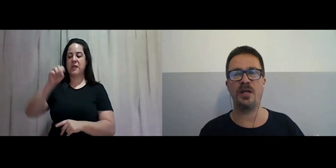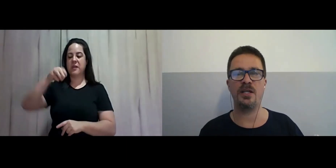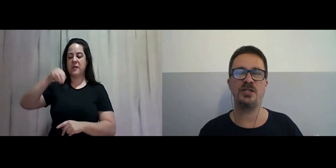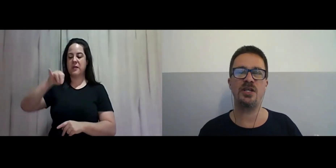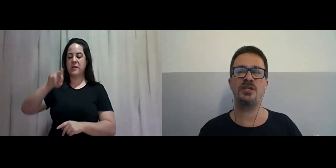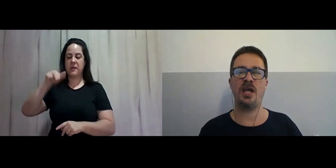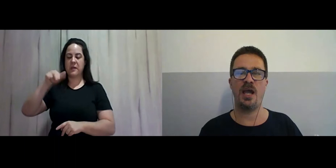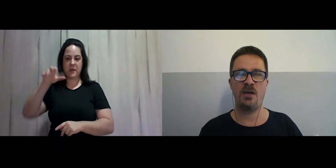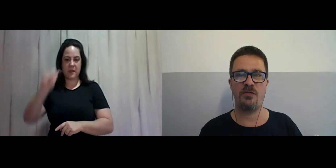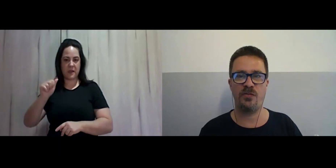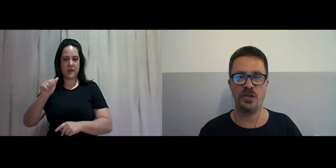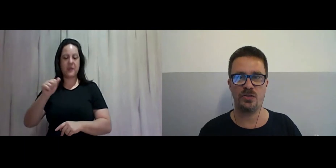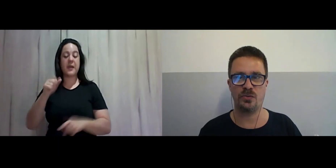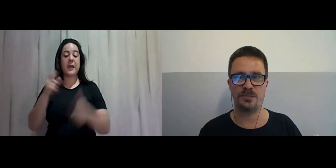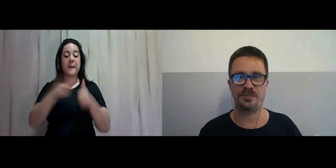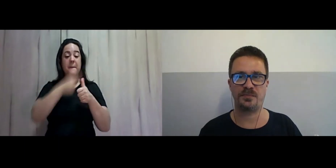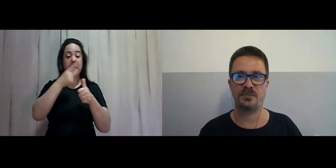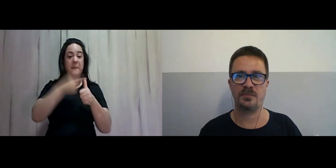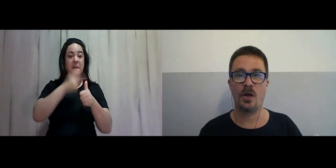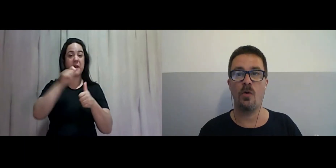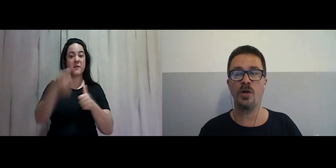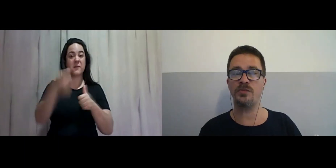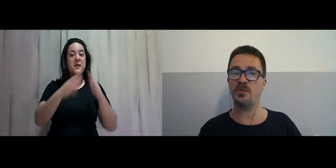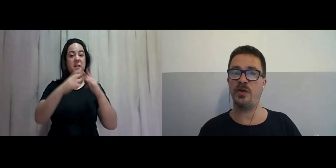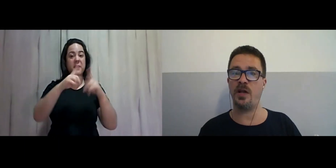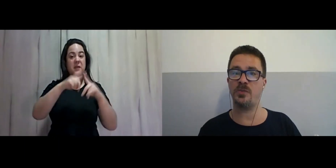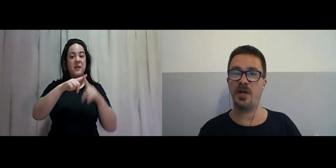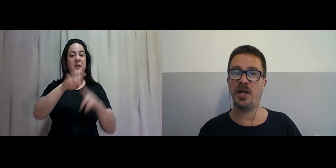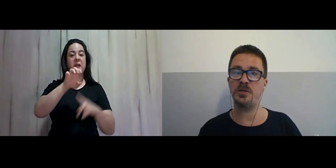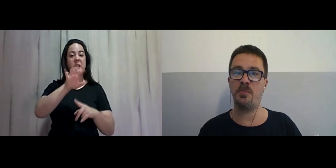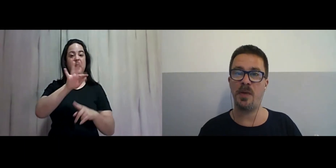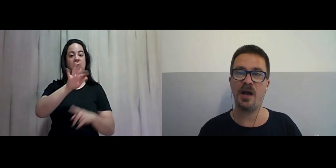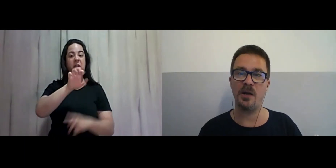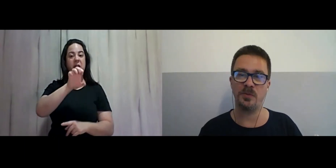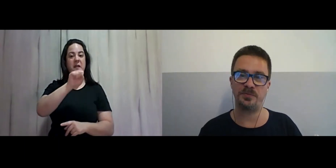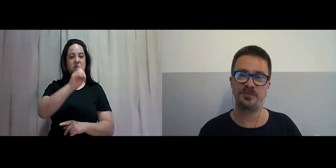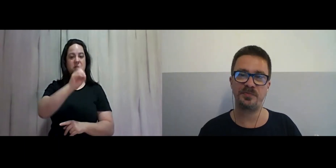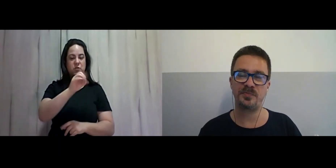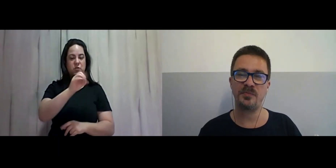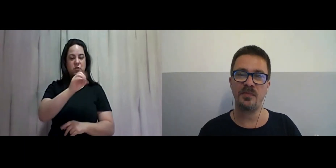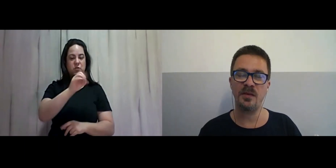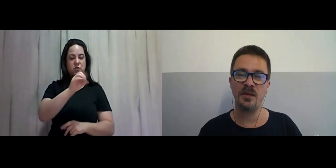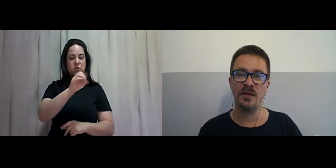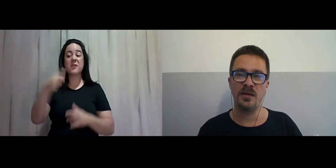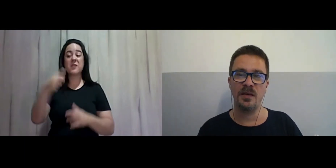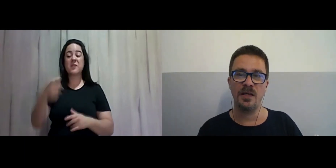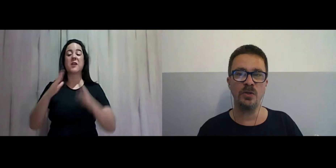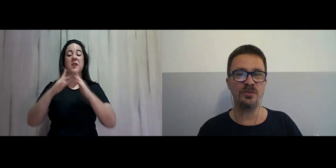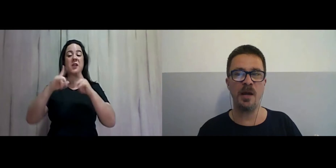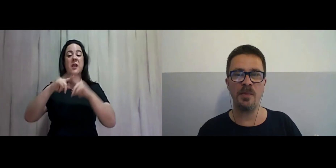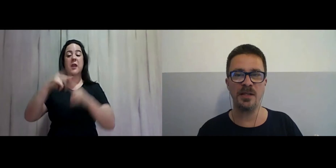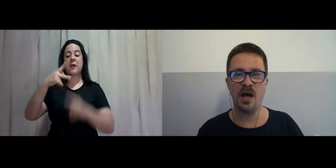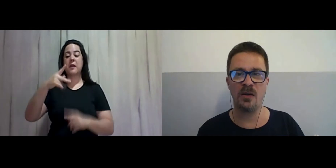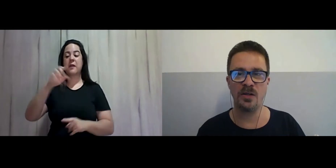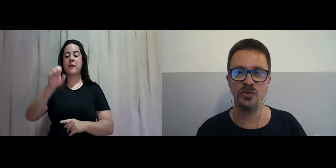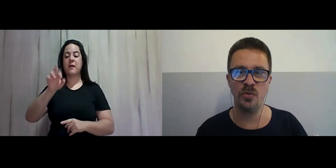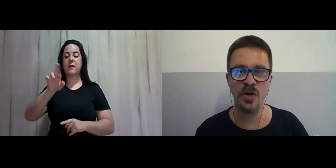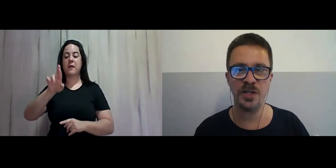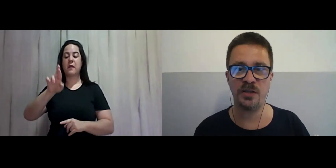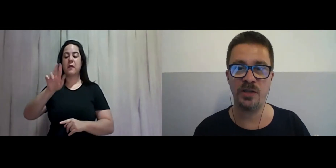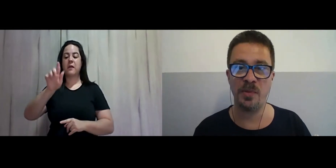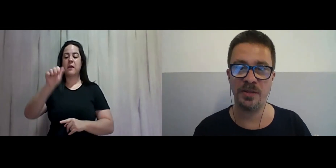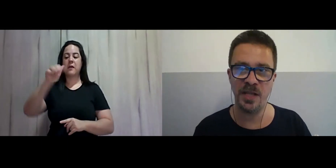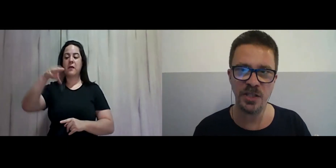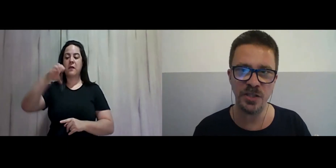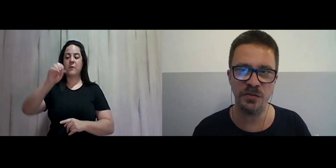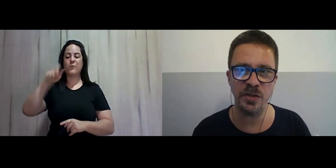falamos sobre a igreja de Éfeso. Hoje vamos falar sobre a igreja de Pérgamo. E o tema da aula de